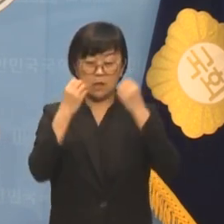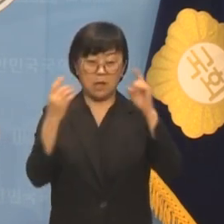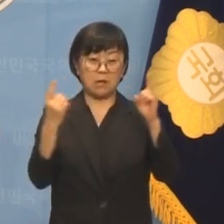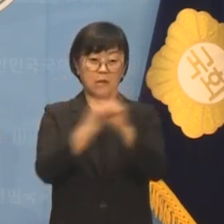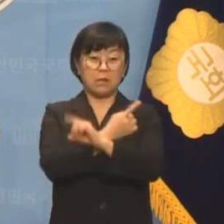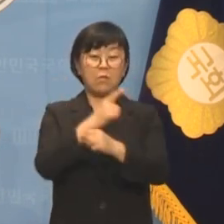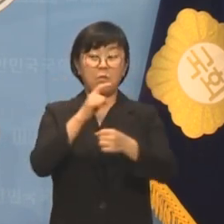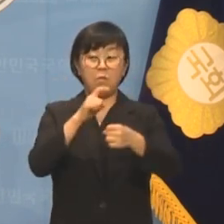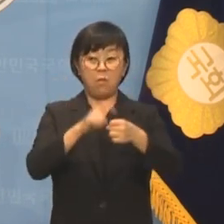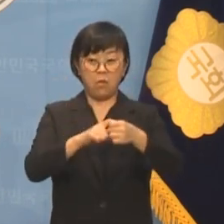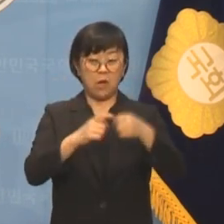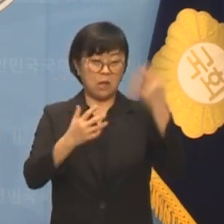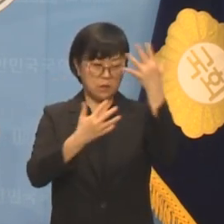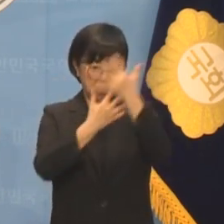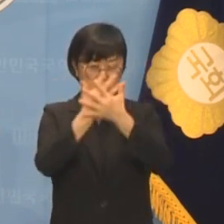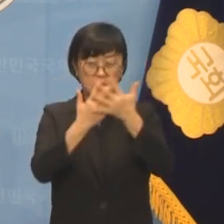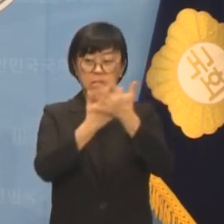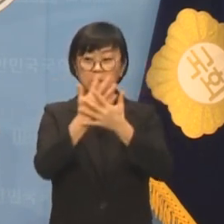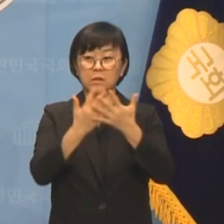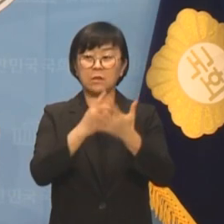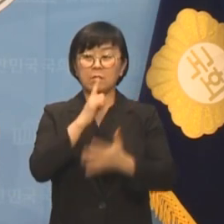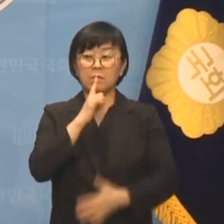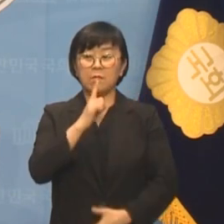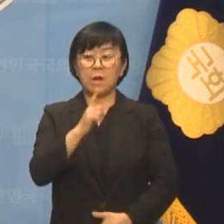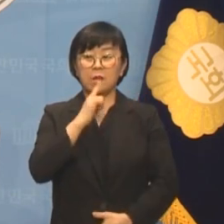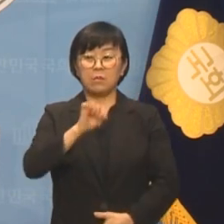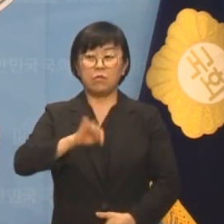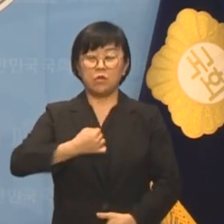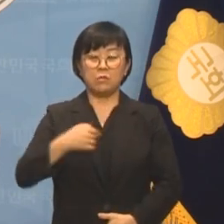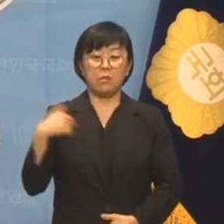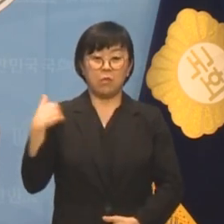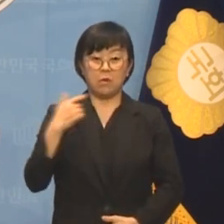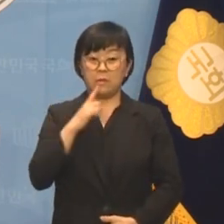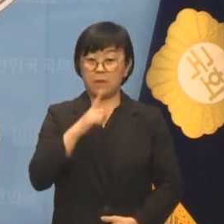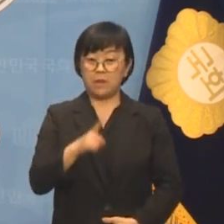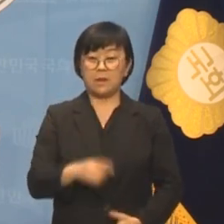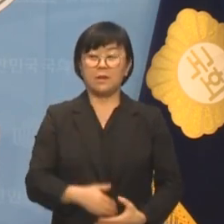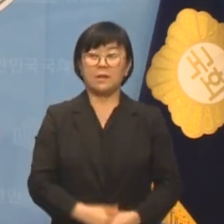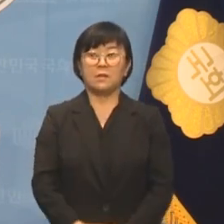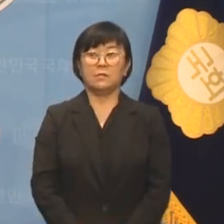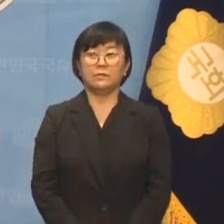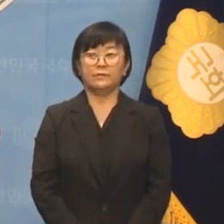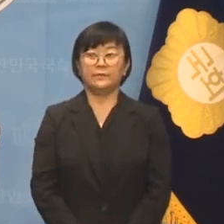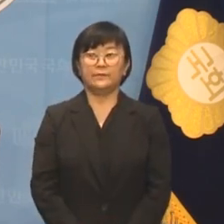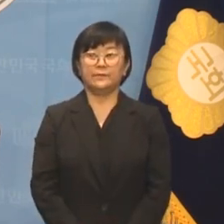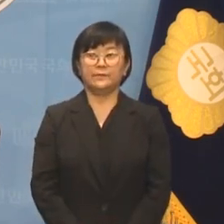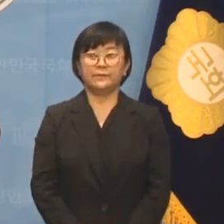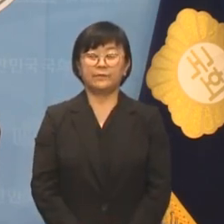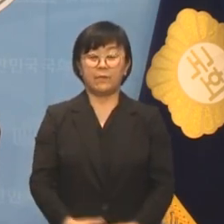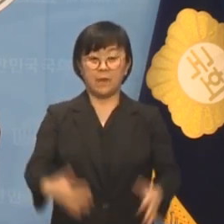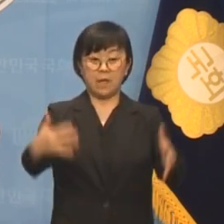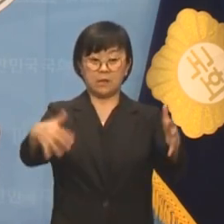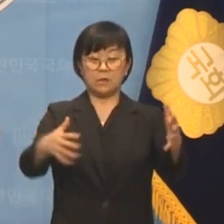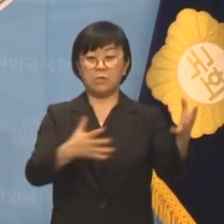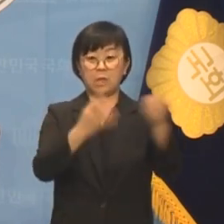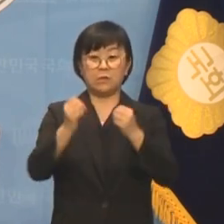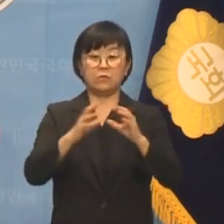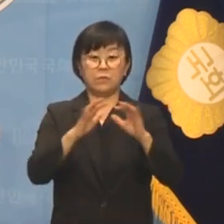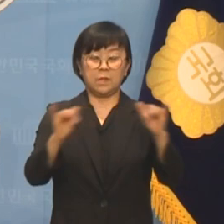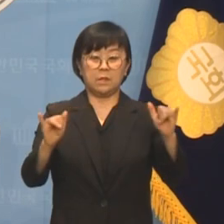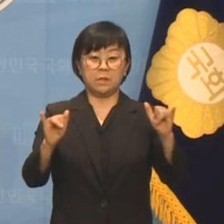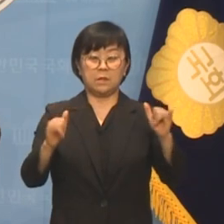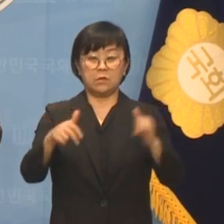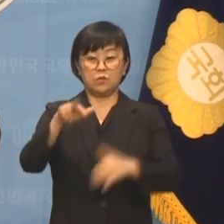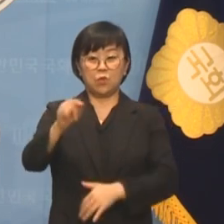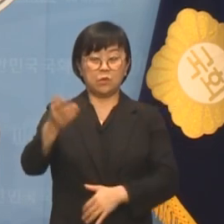목표가 흐려질 뿐이라는 사실을 본인만 모르고 있는 모양입니다 아직도 많은 국민들이